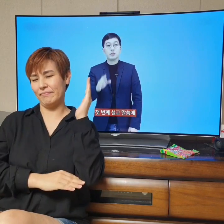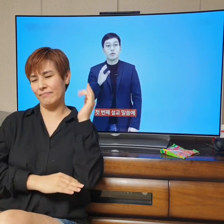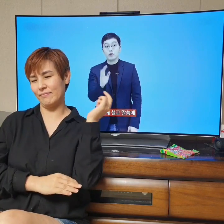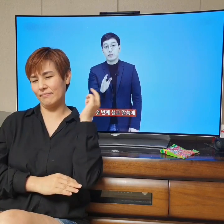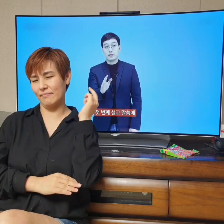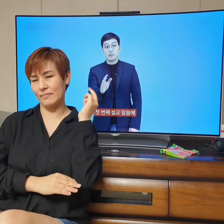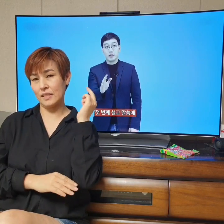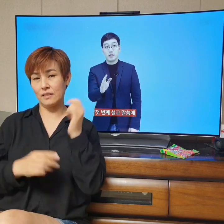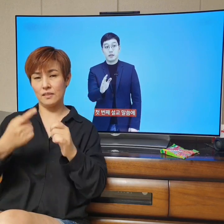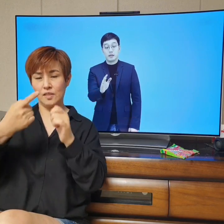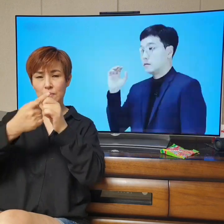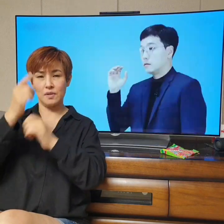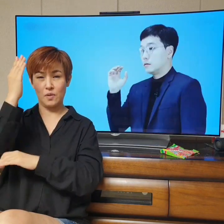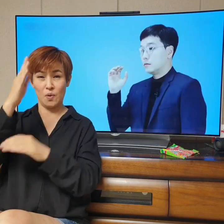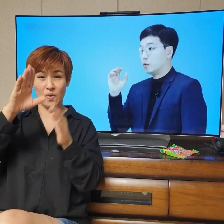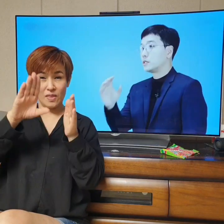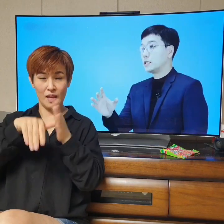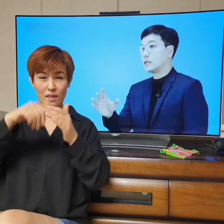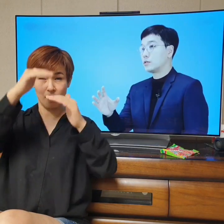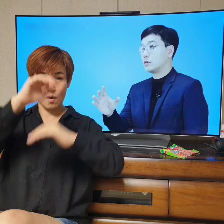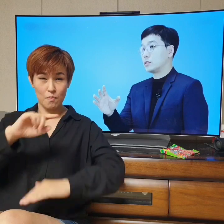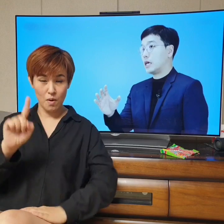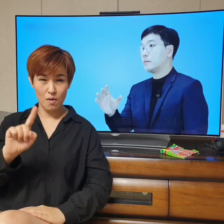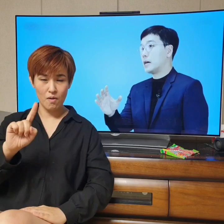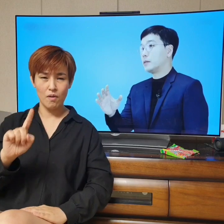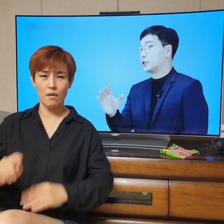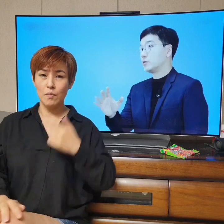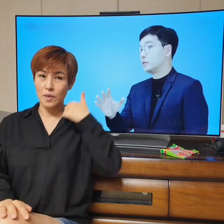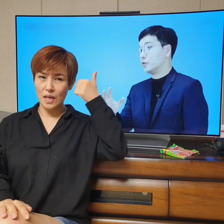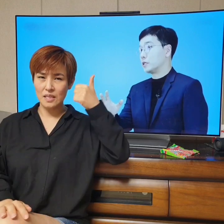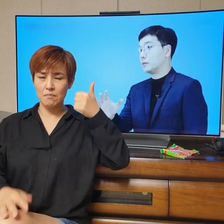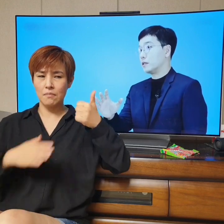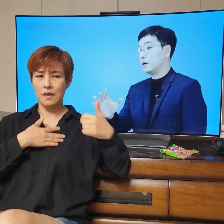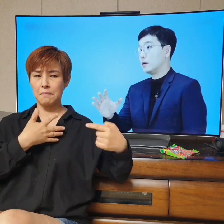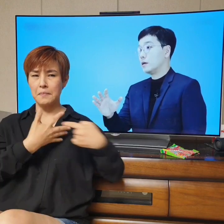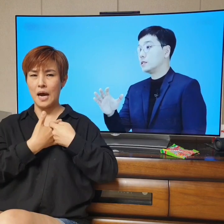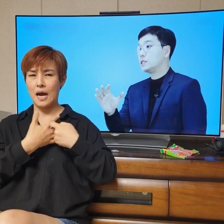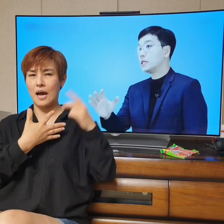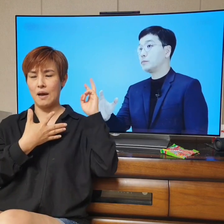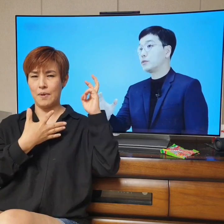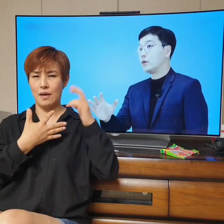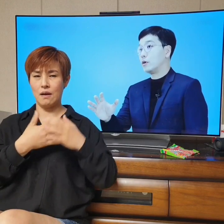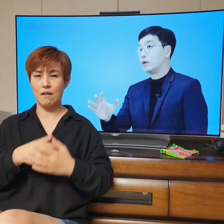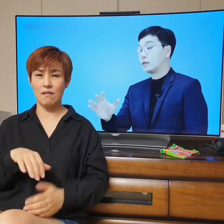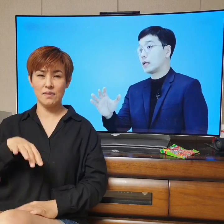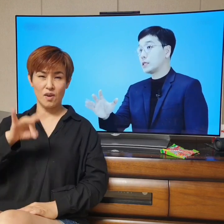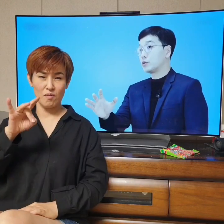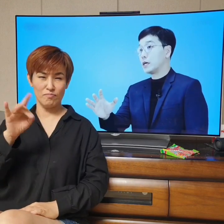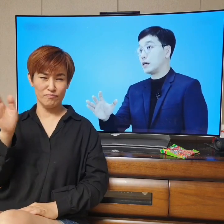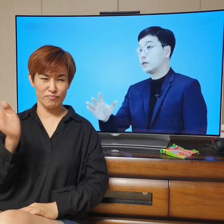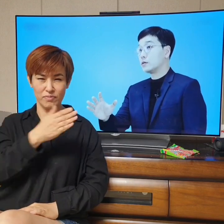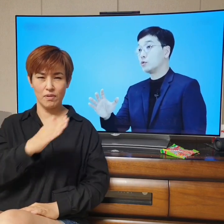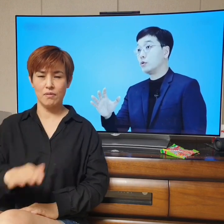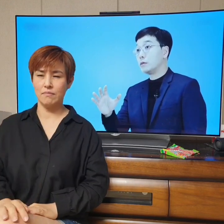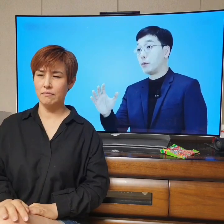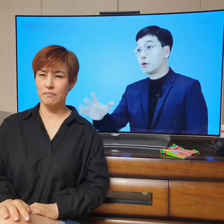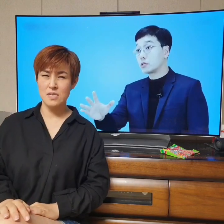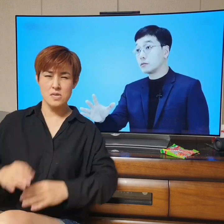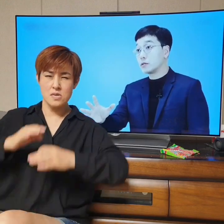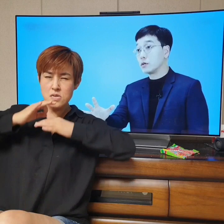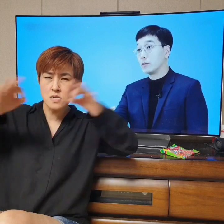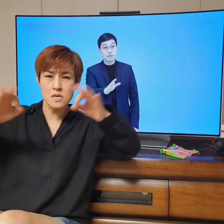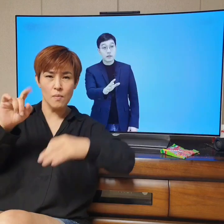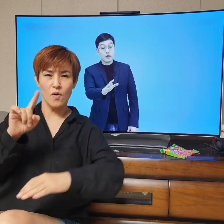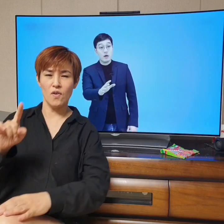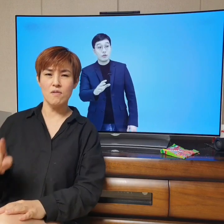첫 번째 설교 말씀에 목사님께서 제 마음을 아셨는지 모르겠지만 시작부터 다짜고짜 소리를